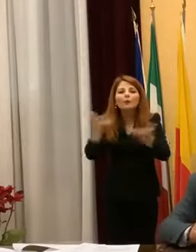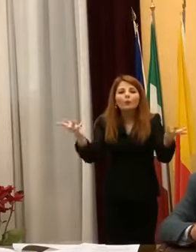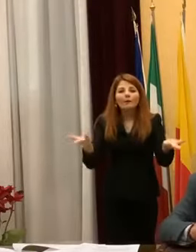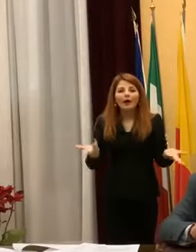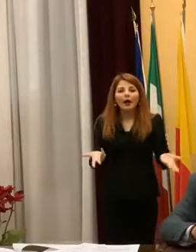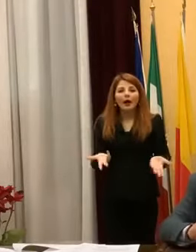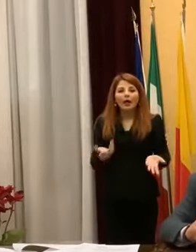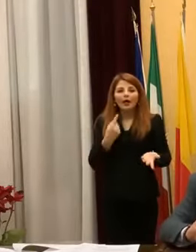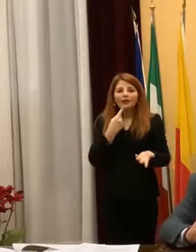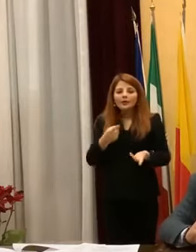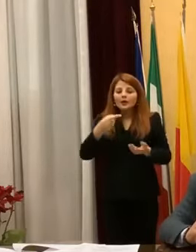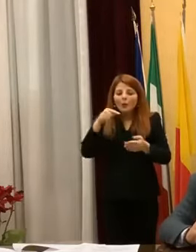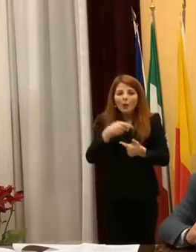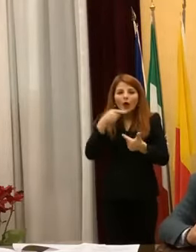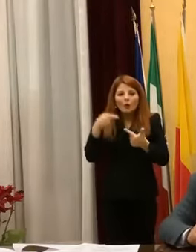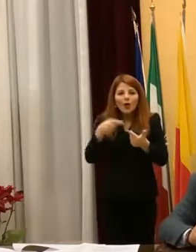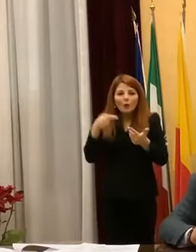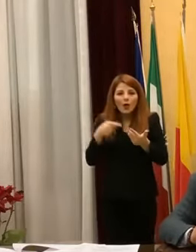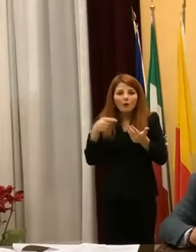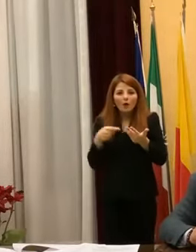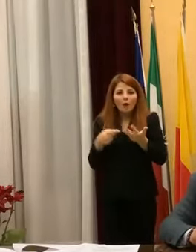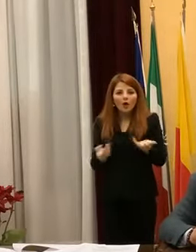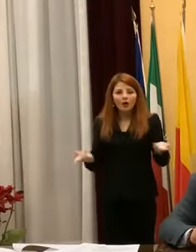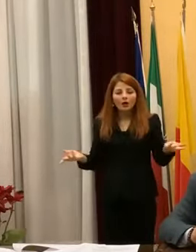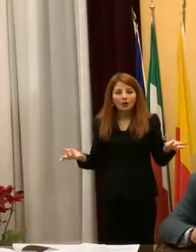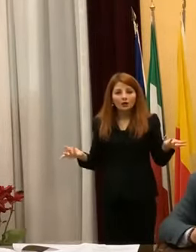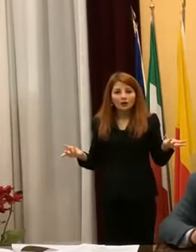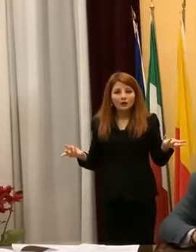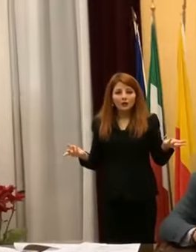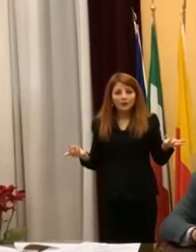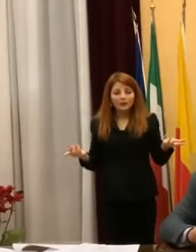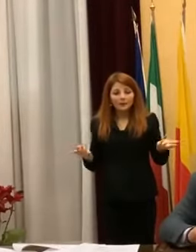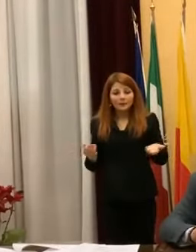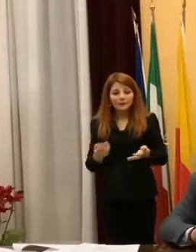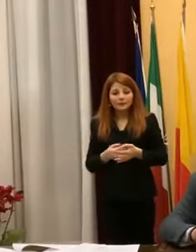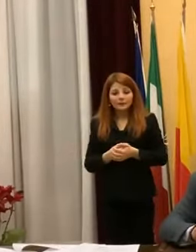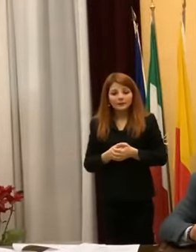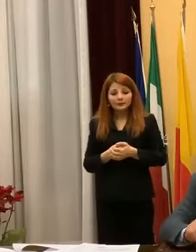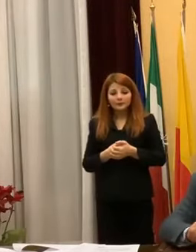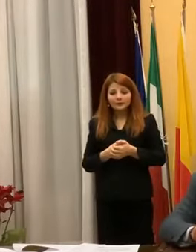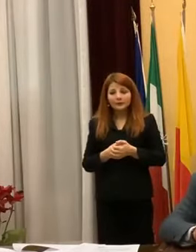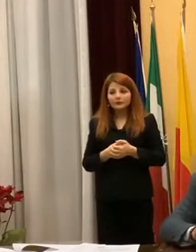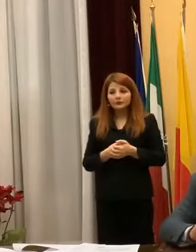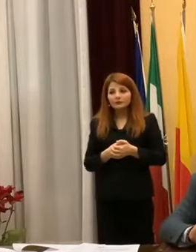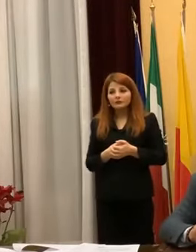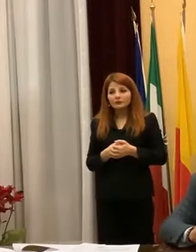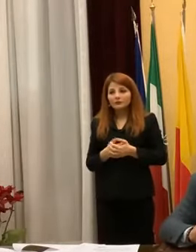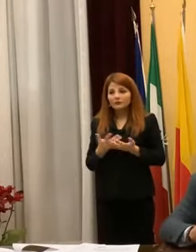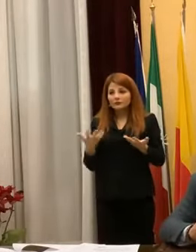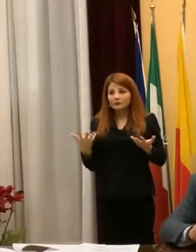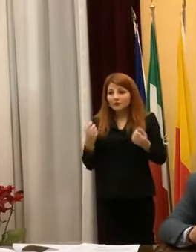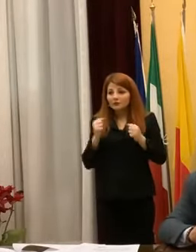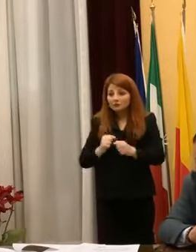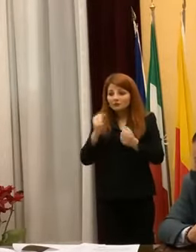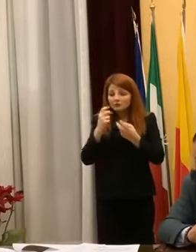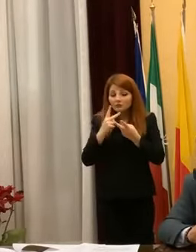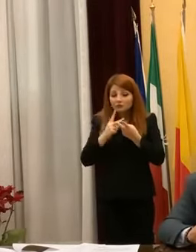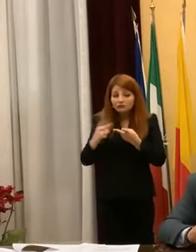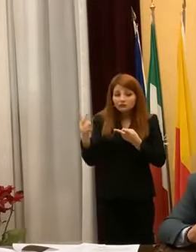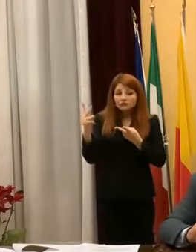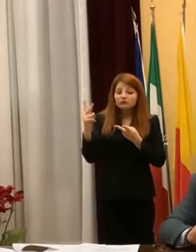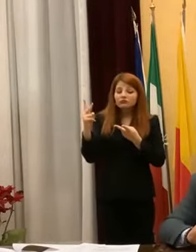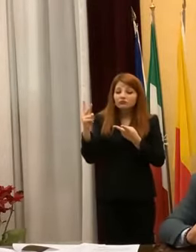si possono tentare altre strade, come ad esempio un rimpasto in giunta, no? Avranno pensato magari in questi